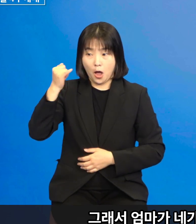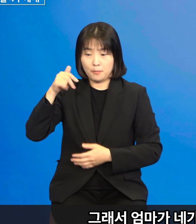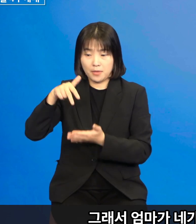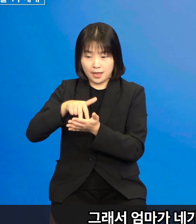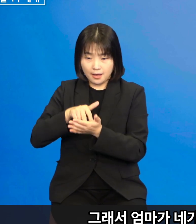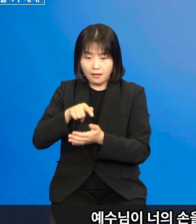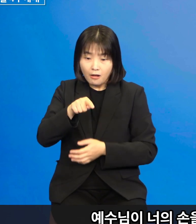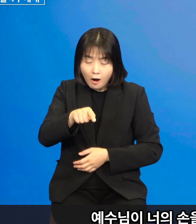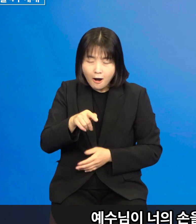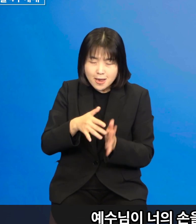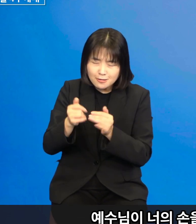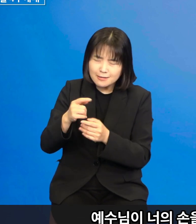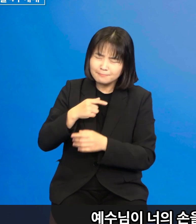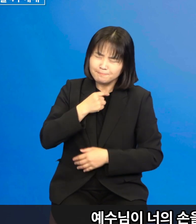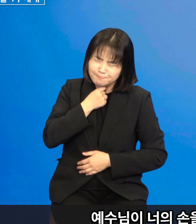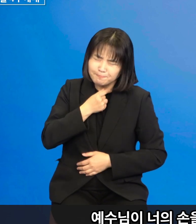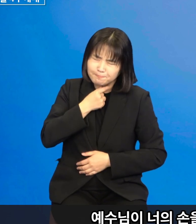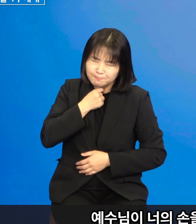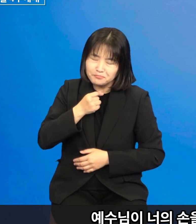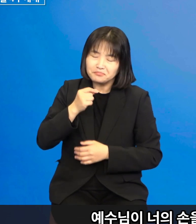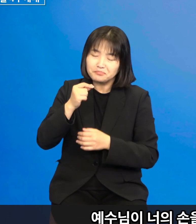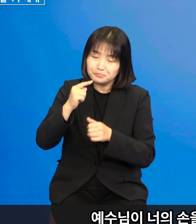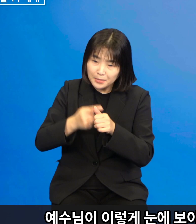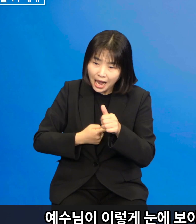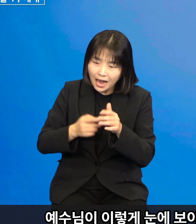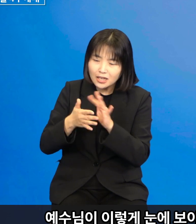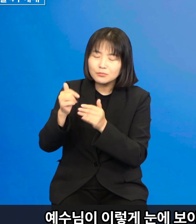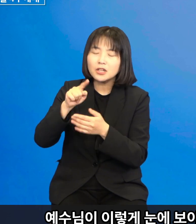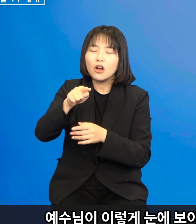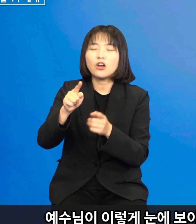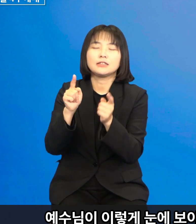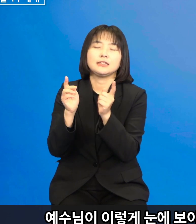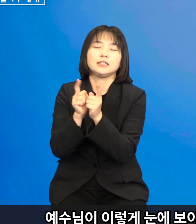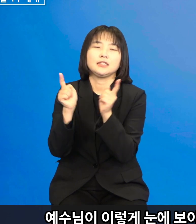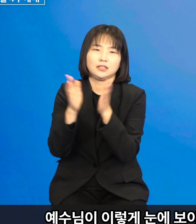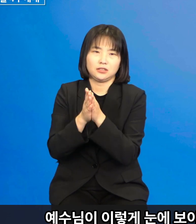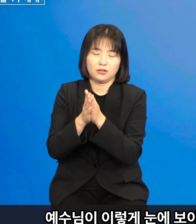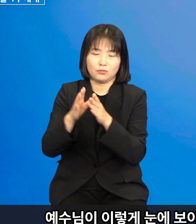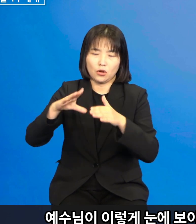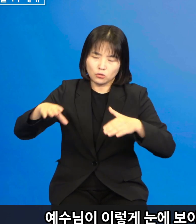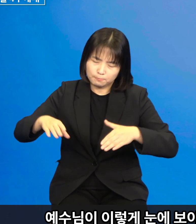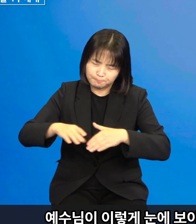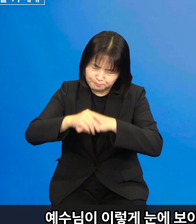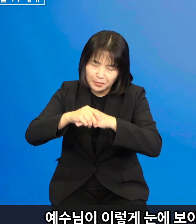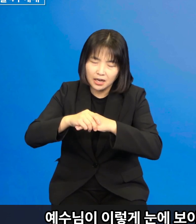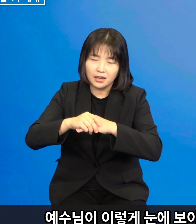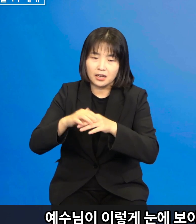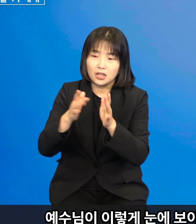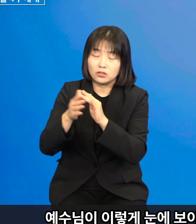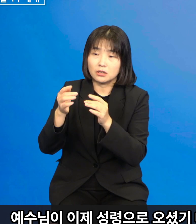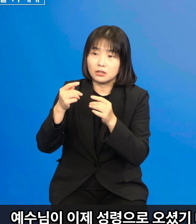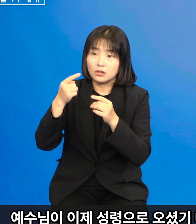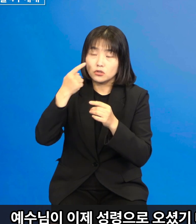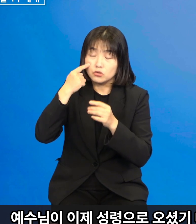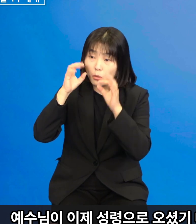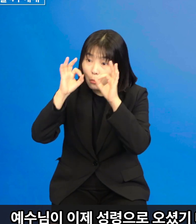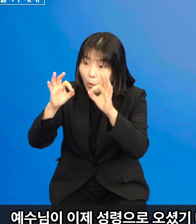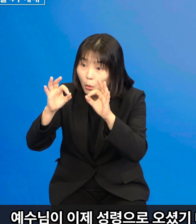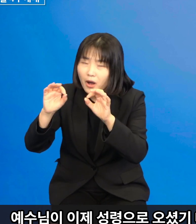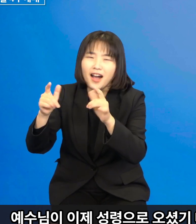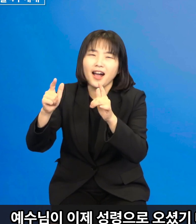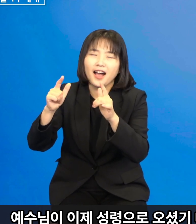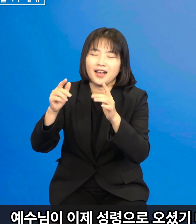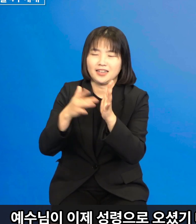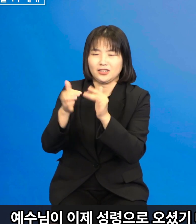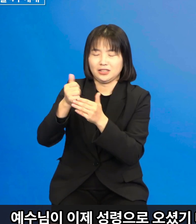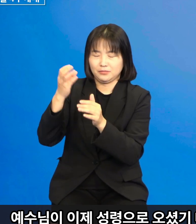그렇게 예수님 갈망한 예수님이 너의 손을 꼭 잡아주신 거야. 예수님이 이렇게 눈에 보이는 방식으로 나타나는 것이 아니라 예수님이 이제 성령으로